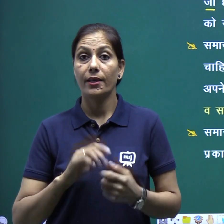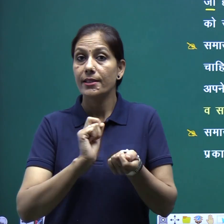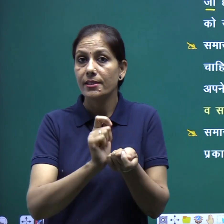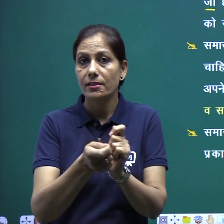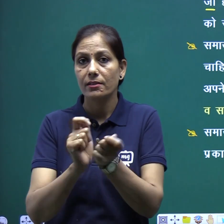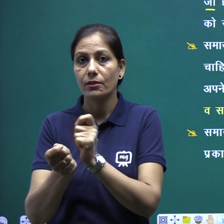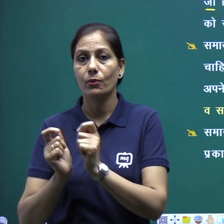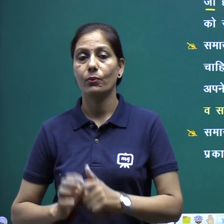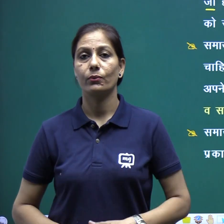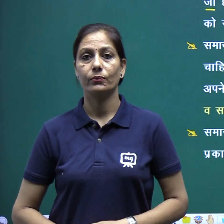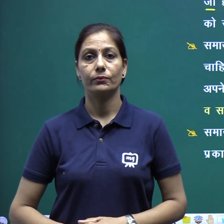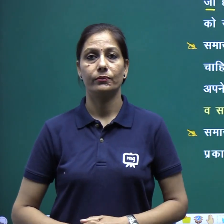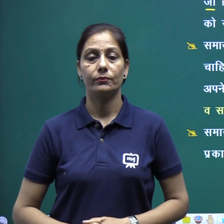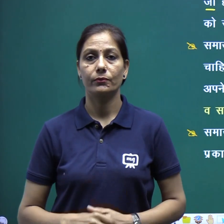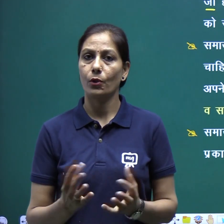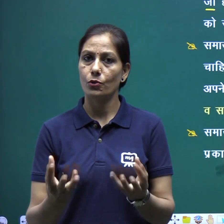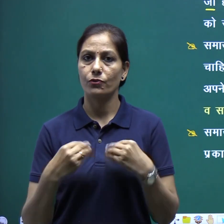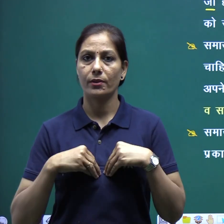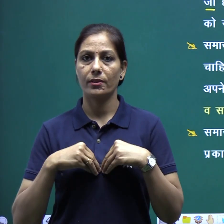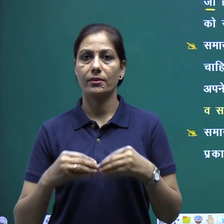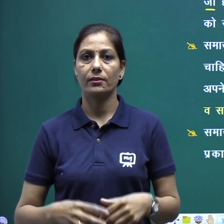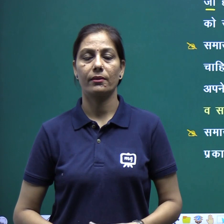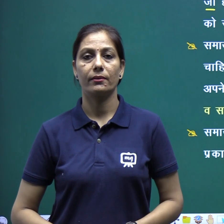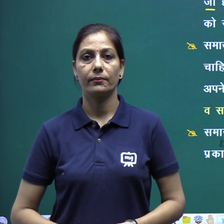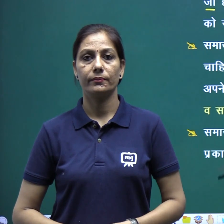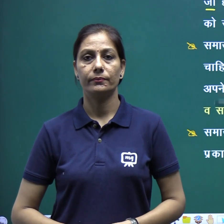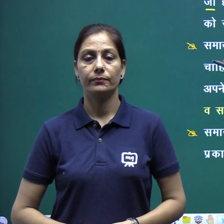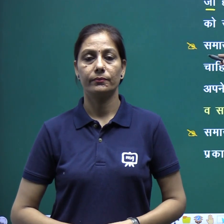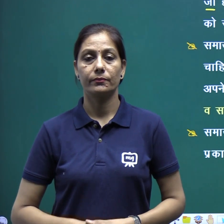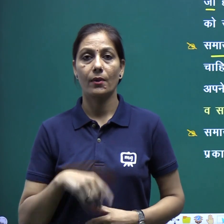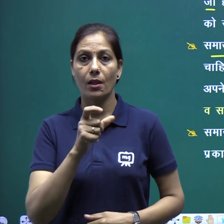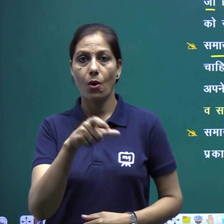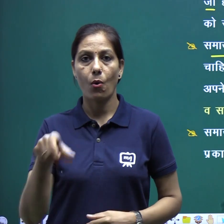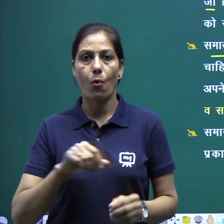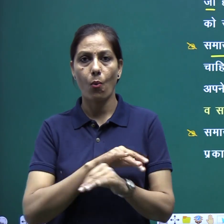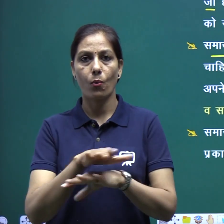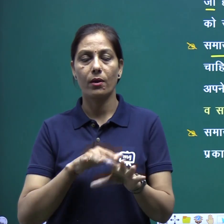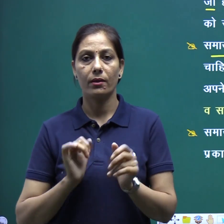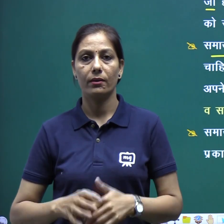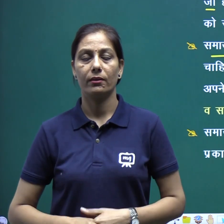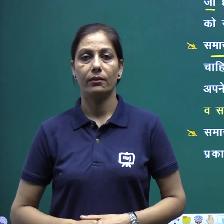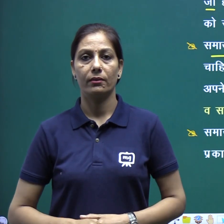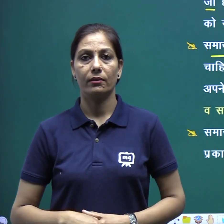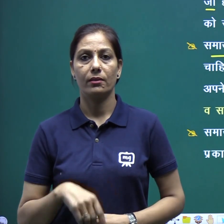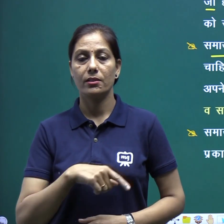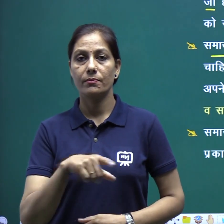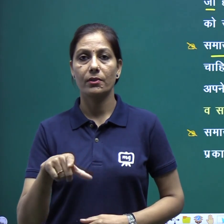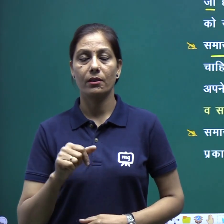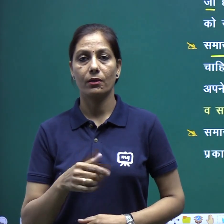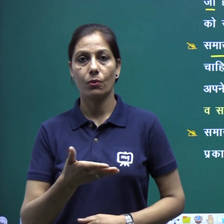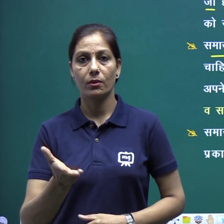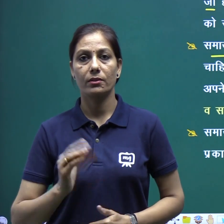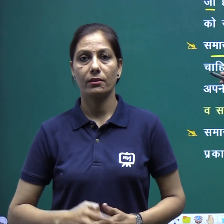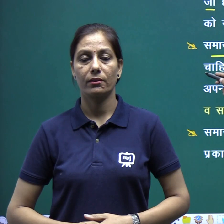परिवर्तन को स्वीकार कर सके। समाज इस प्रकार का होना